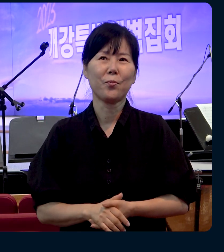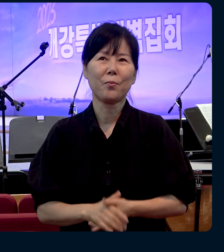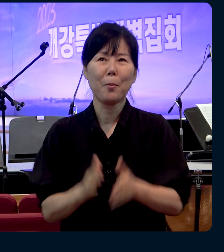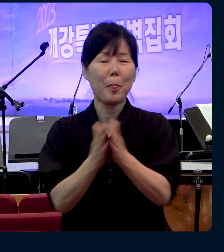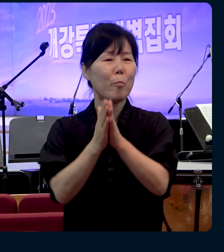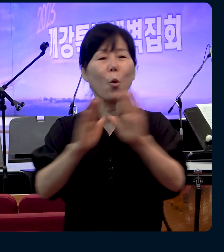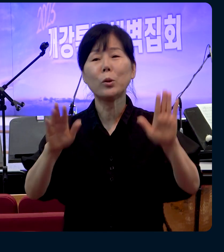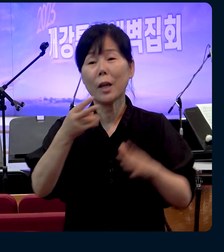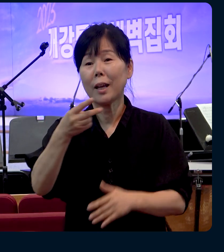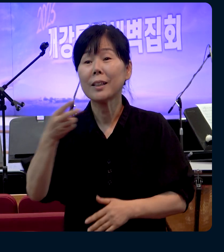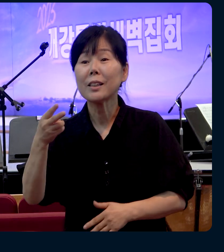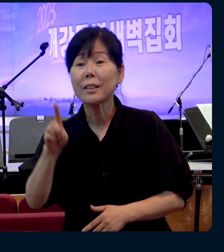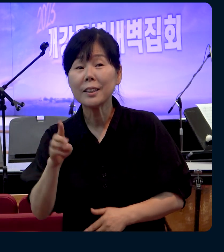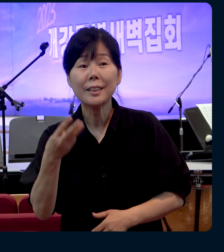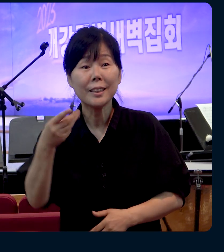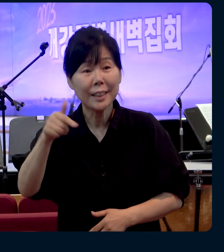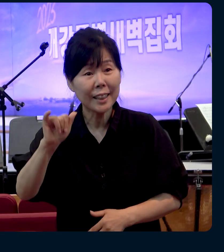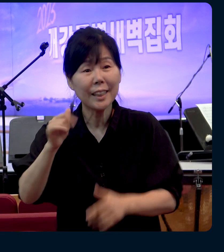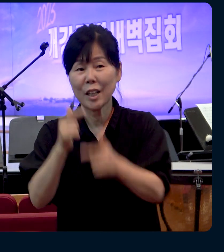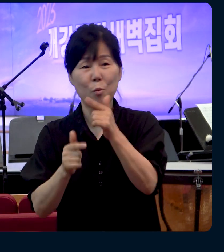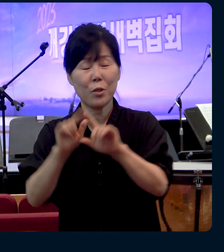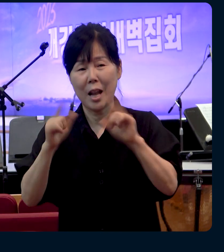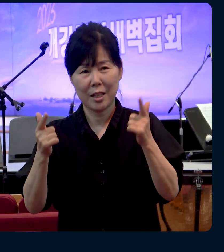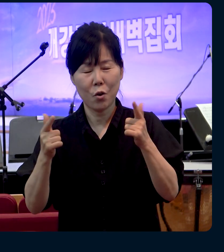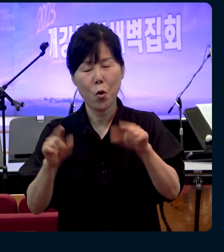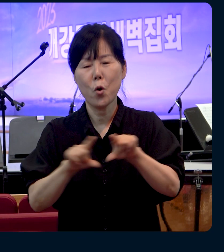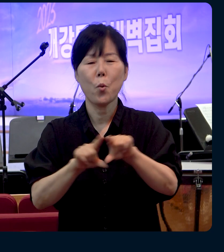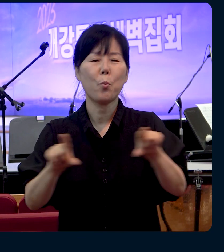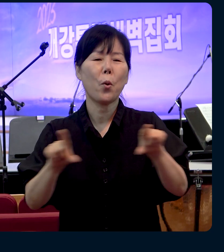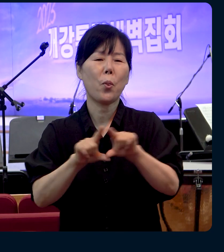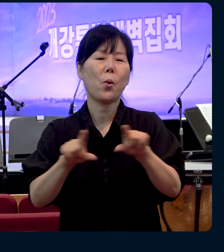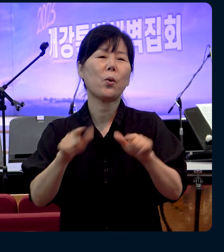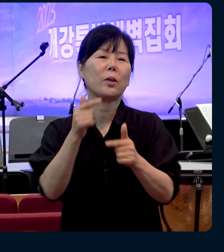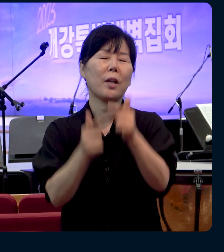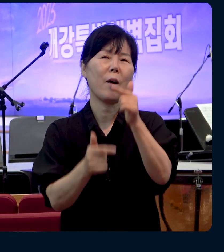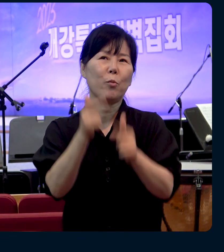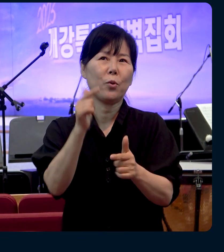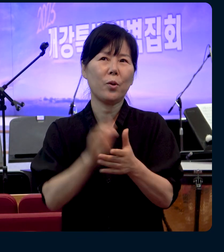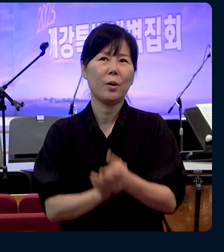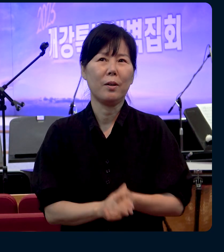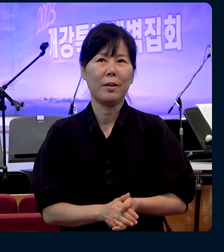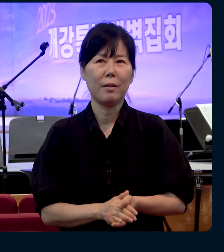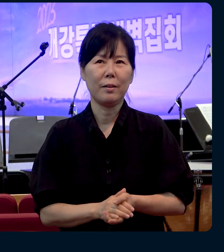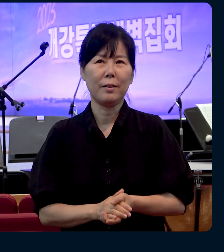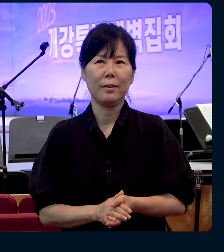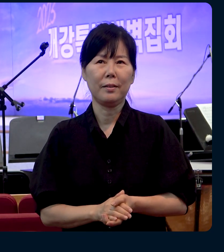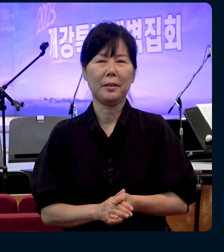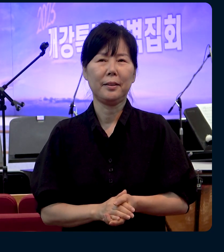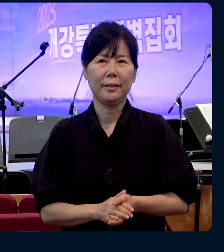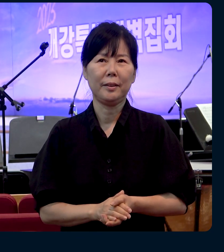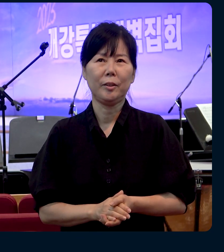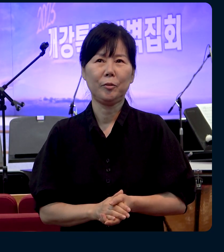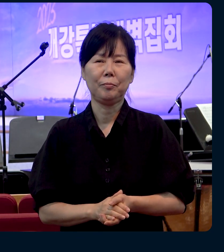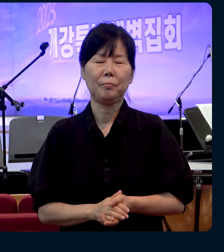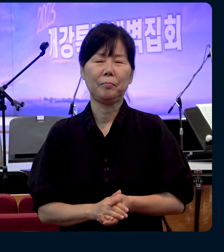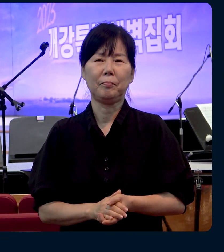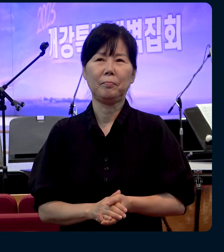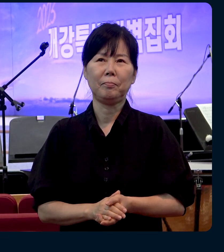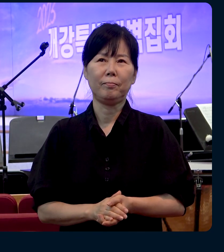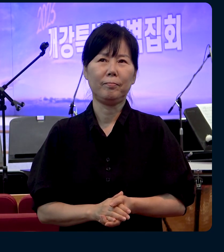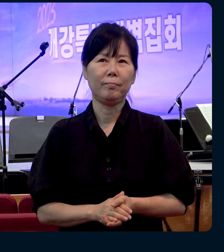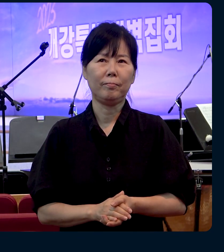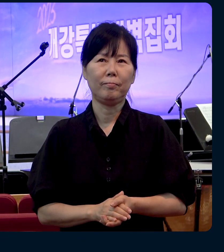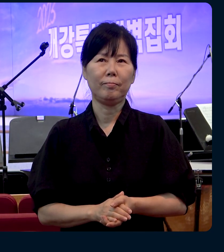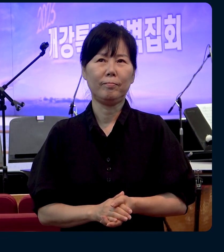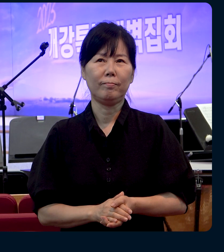그러니까 모세의 떨기나무는 아니에요. 그냥 나무를 그린 거예요. 어떤 거 찾아보니까 플라타나스 나무를 그렸다는 뭐 그런 말도 있고 그래요.